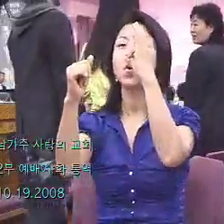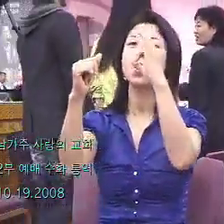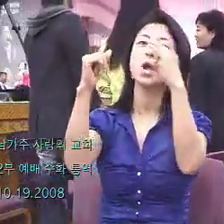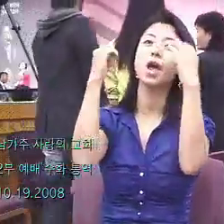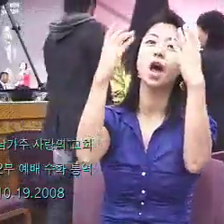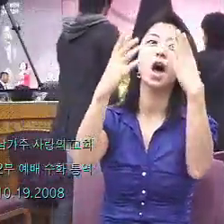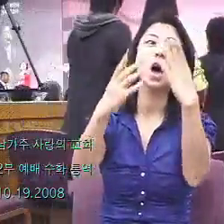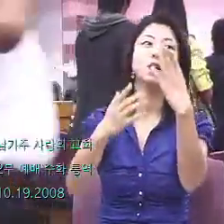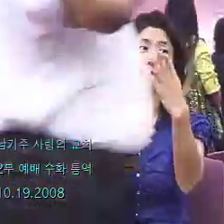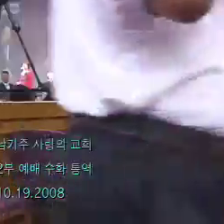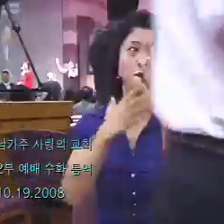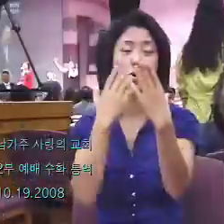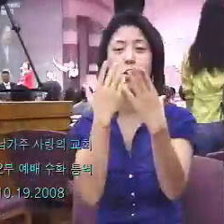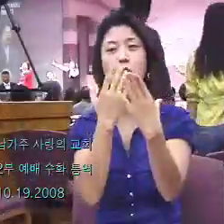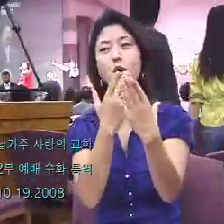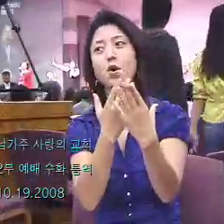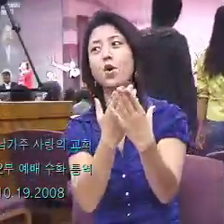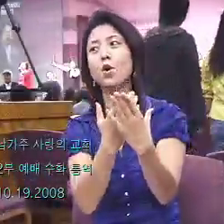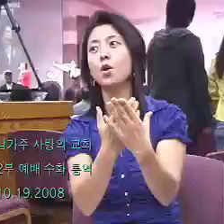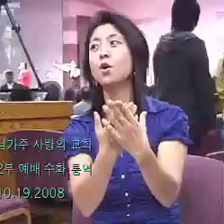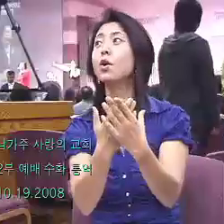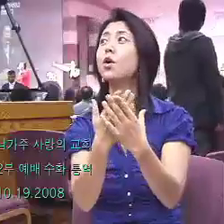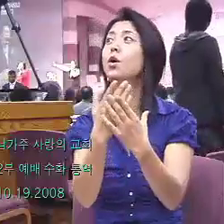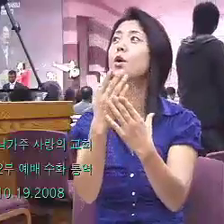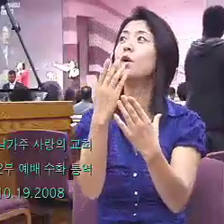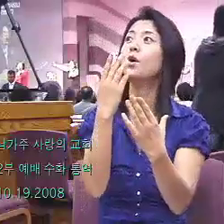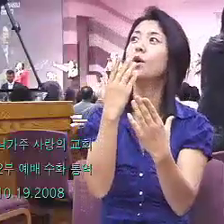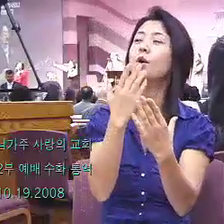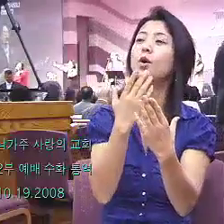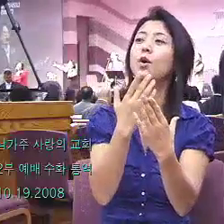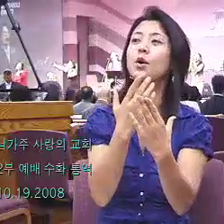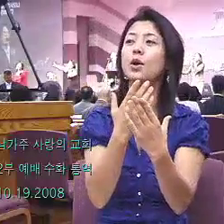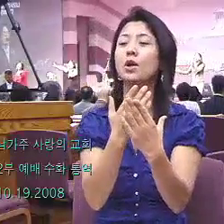주를 보게 하소서.